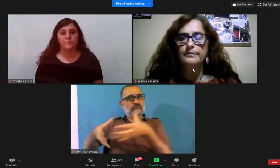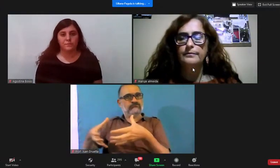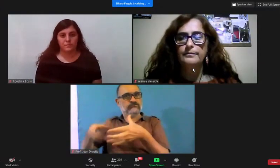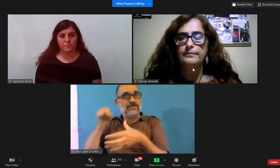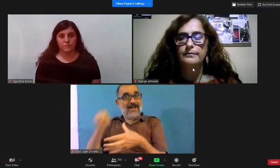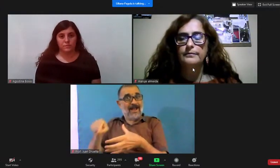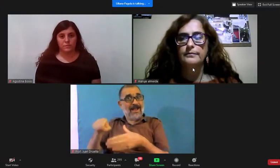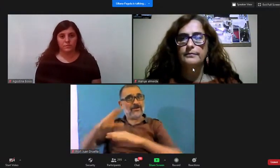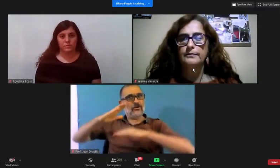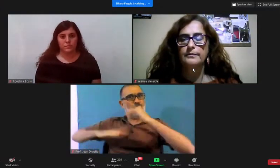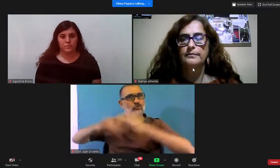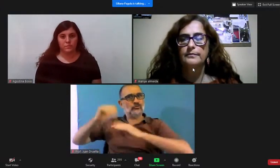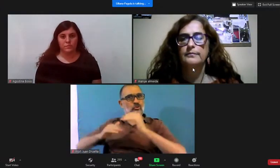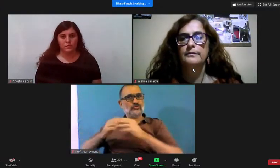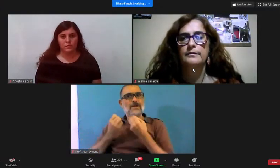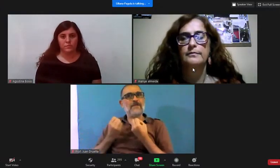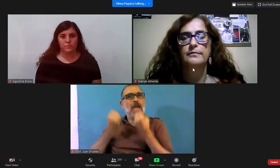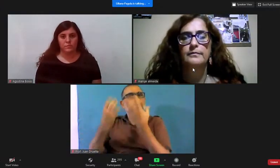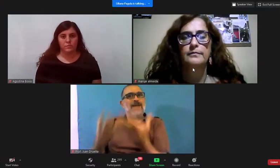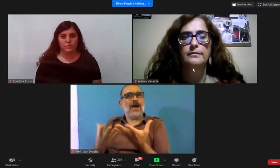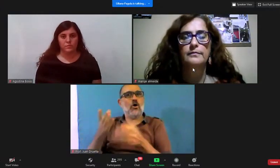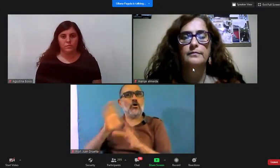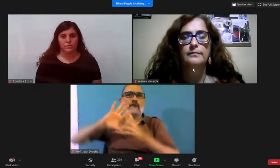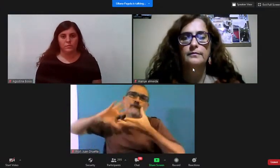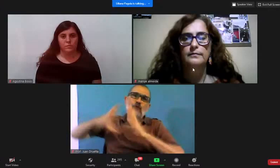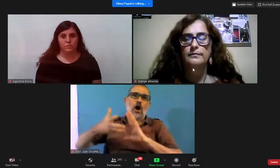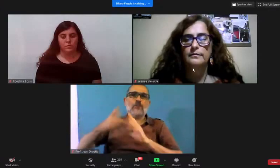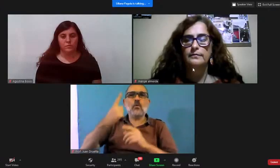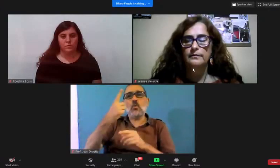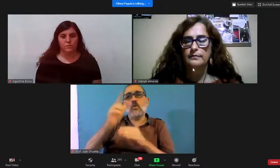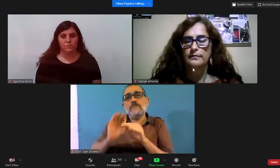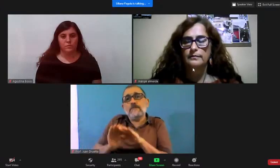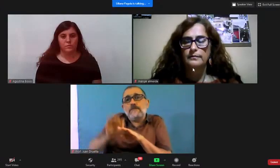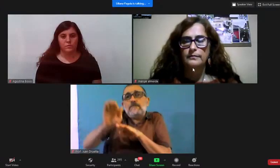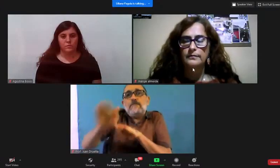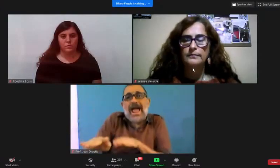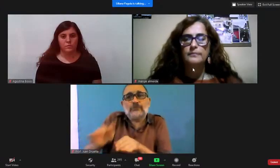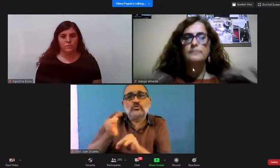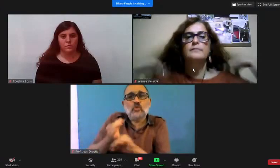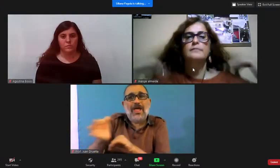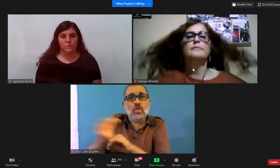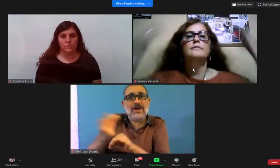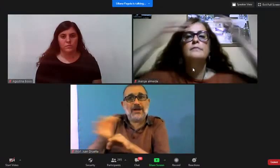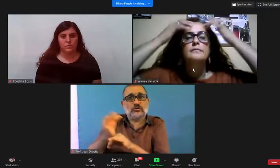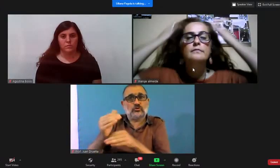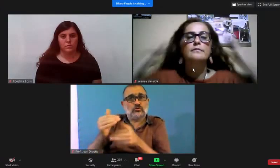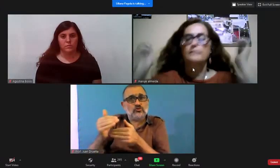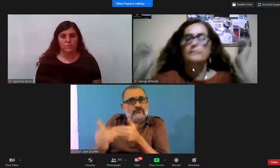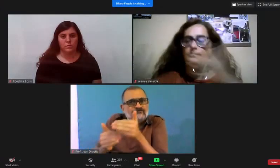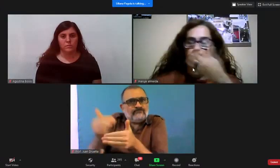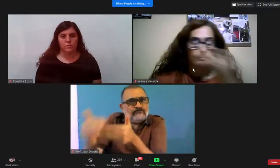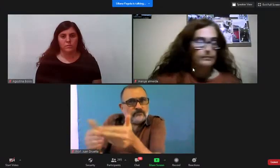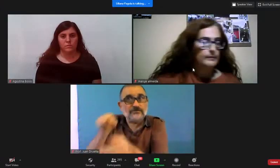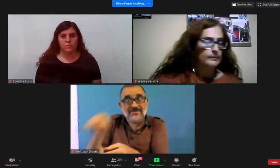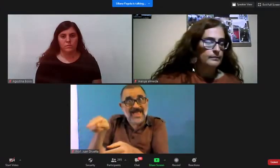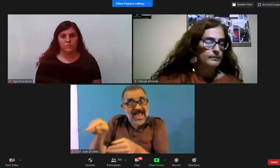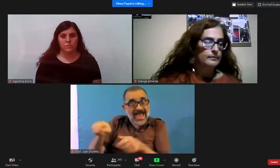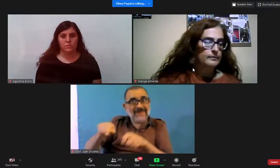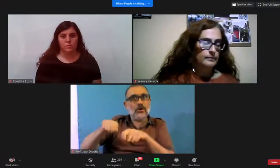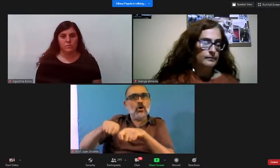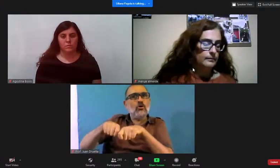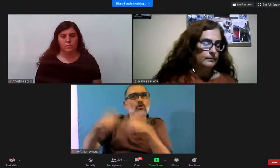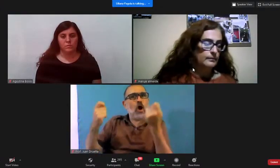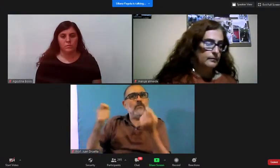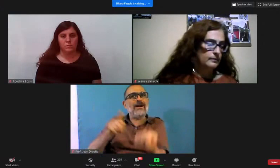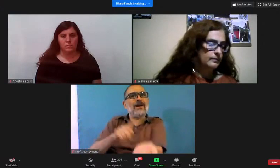encontrando y vamos construyendo nuestra propia identidad como comunidad sorda para de alguna manera mejorar, ir avanzando,